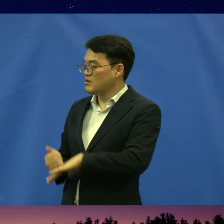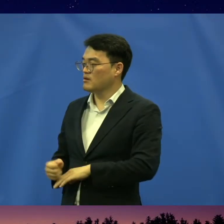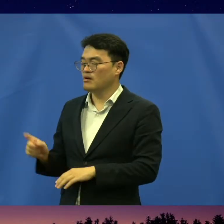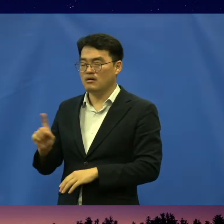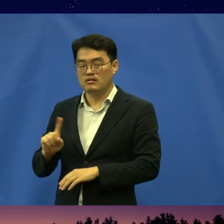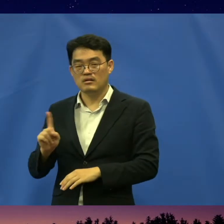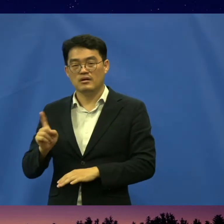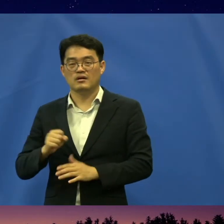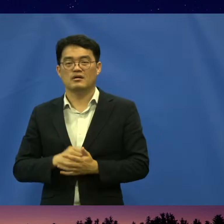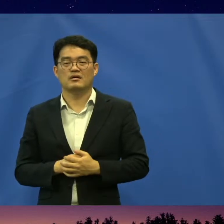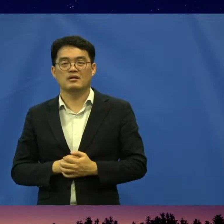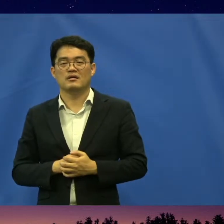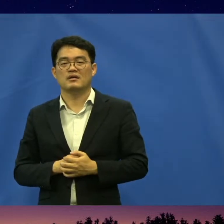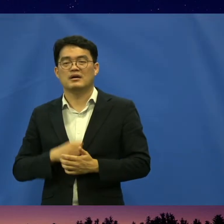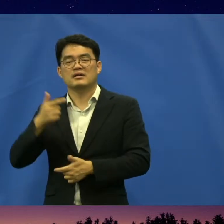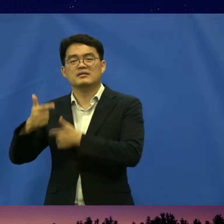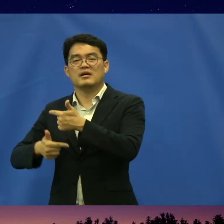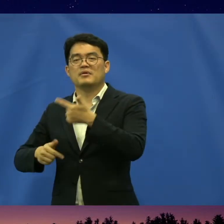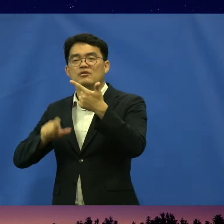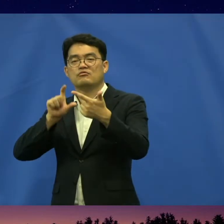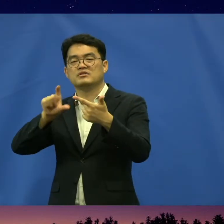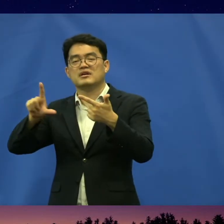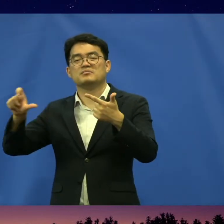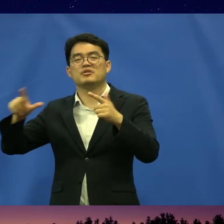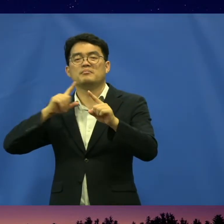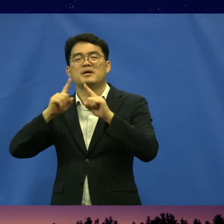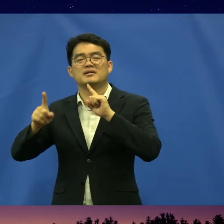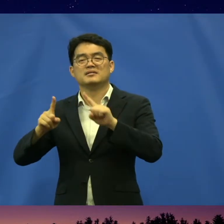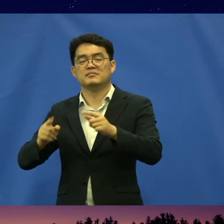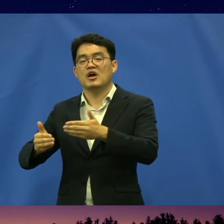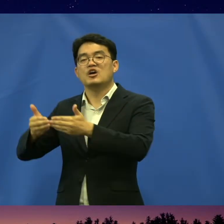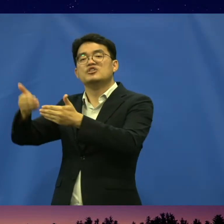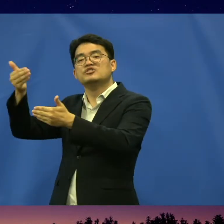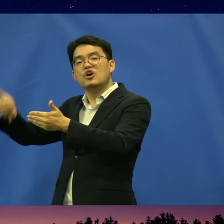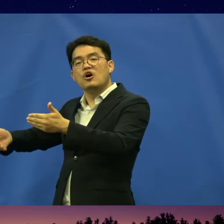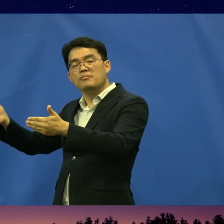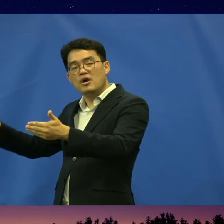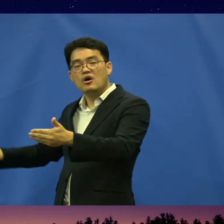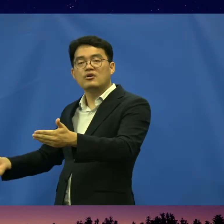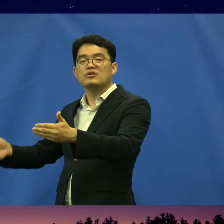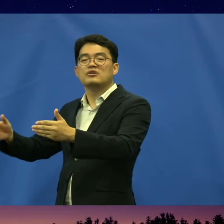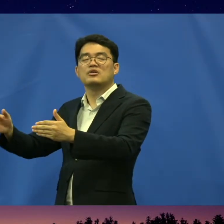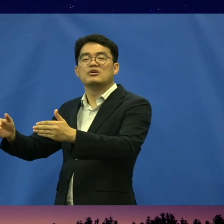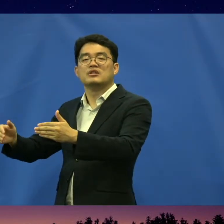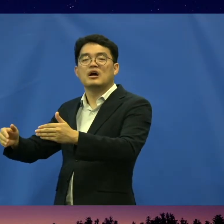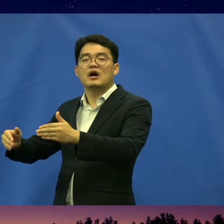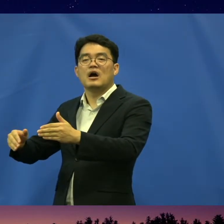성역사가 52일 만에 엘루를 25일에 끝남에